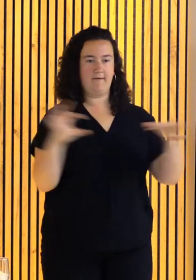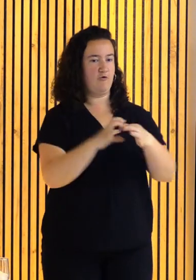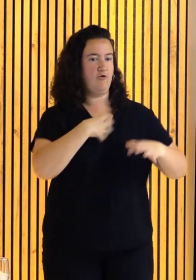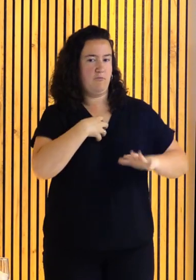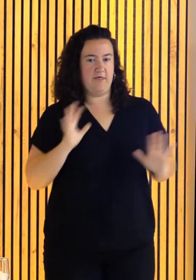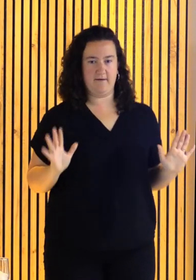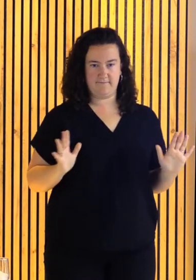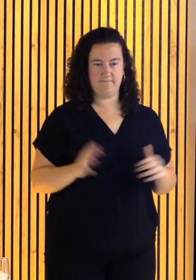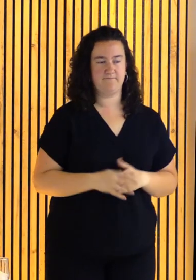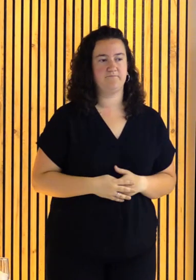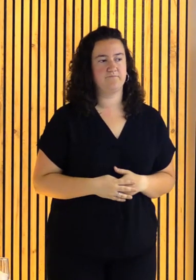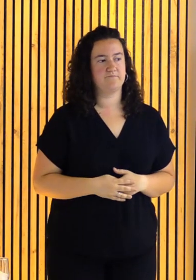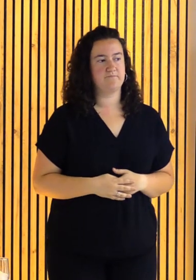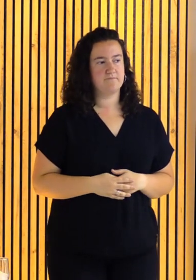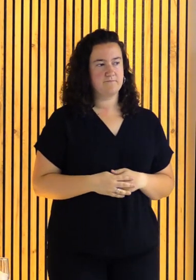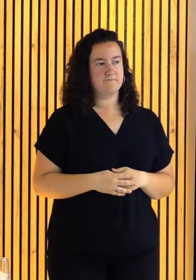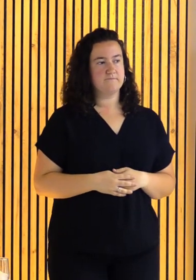bueno, badu testigantza publiko batzuk ere,